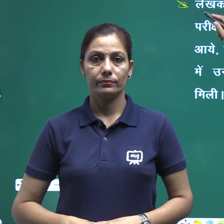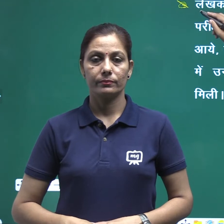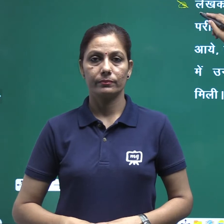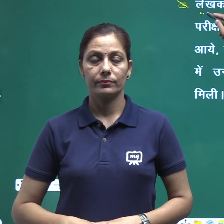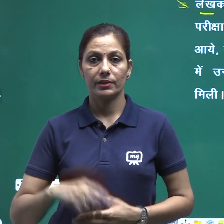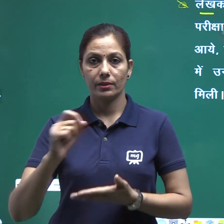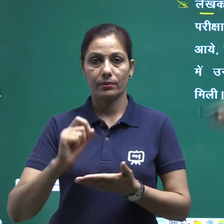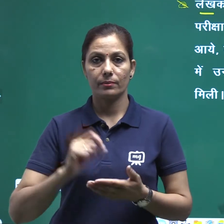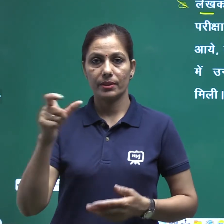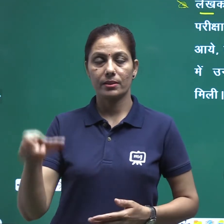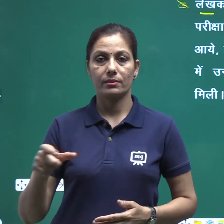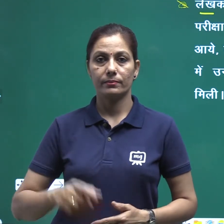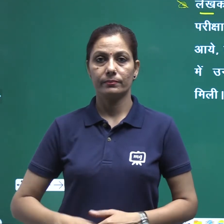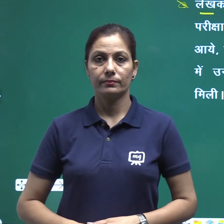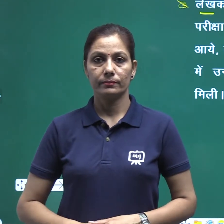लेखक